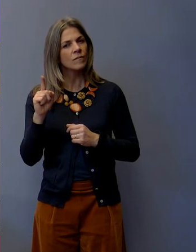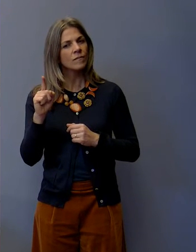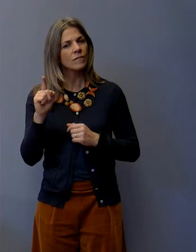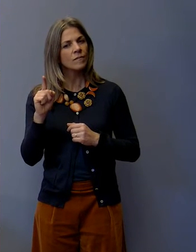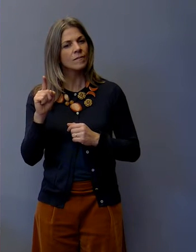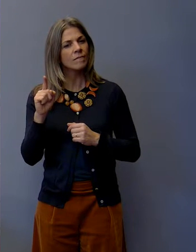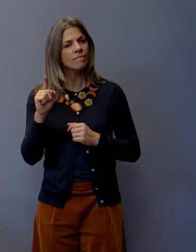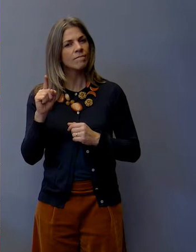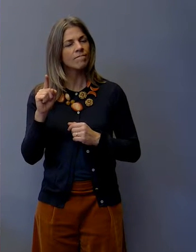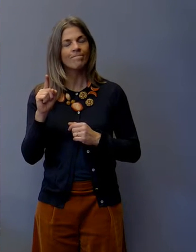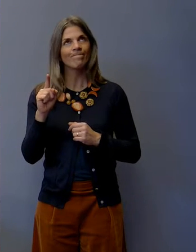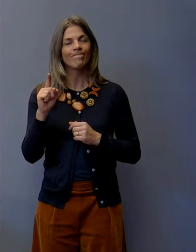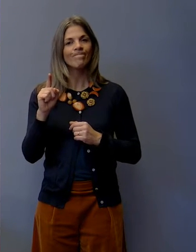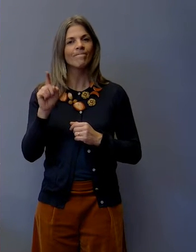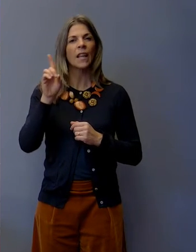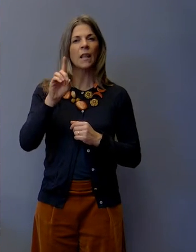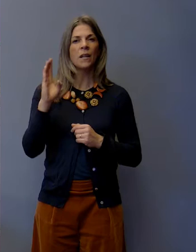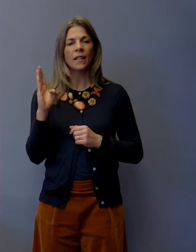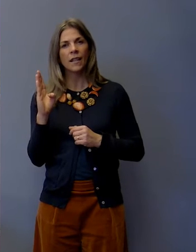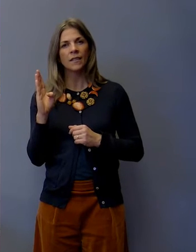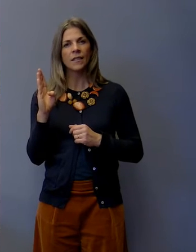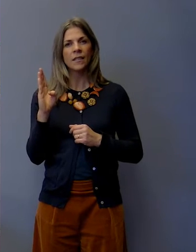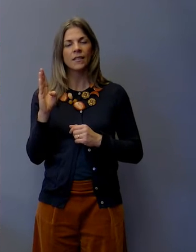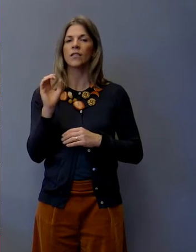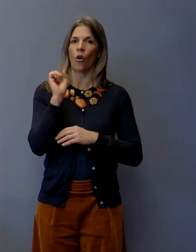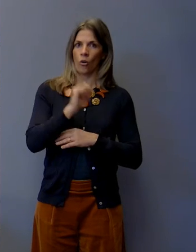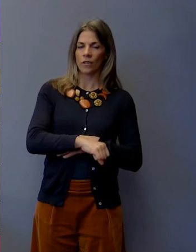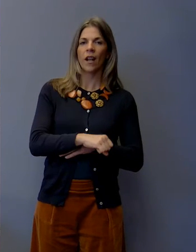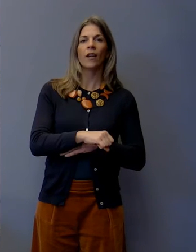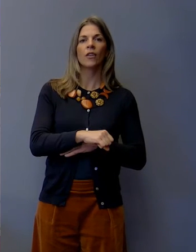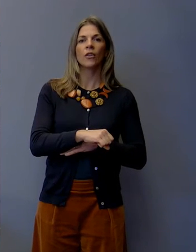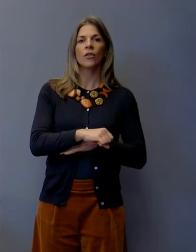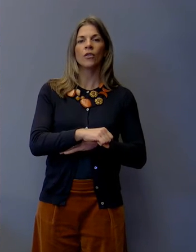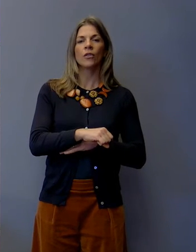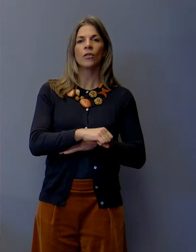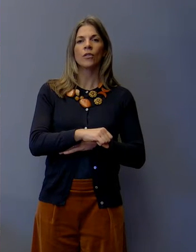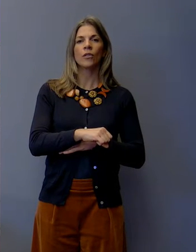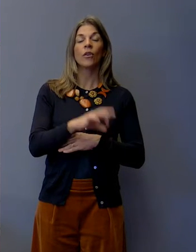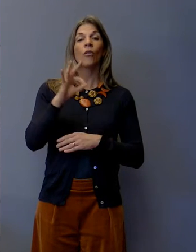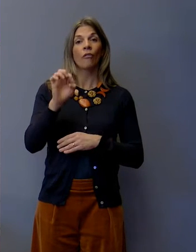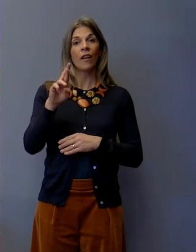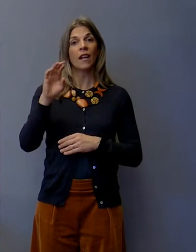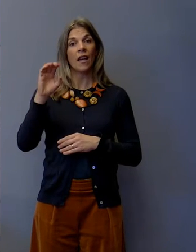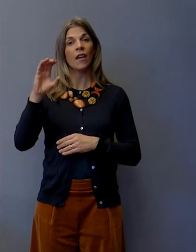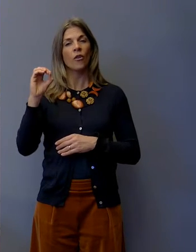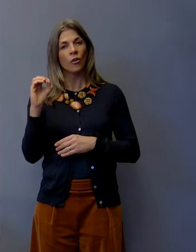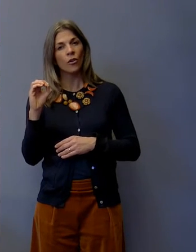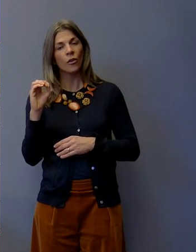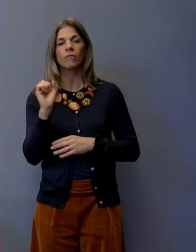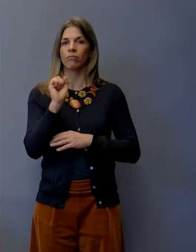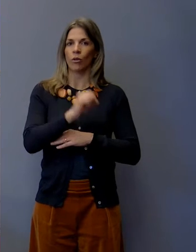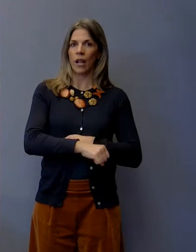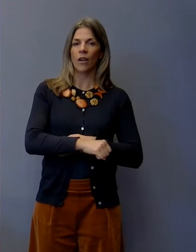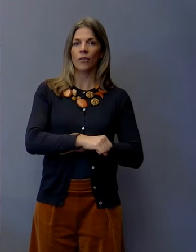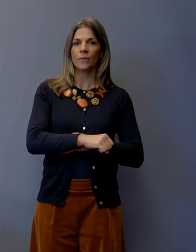consigliere de benedictis rario consigliere ferrero contrario